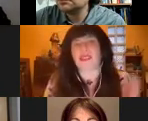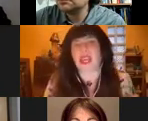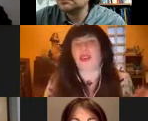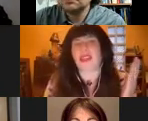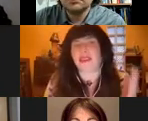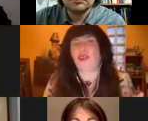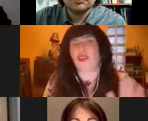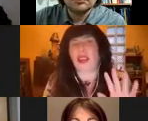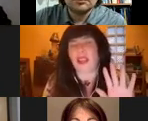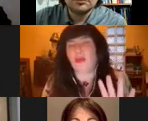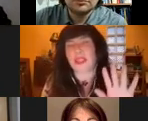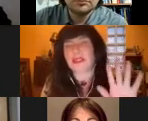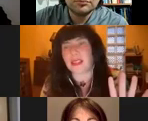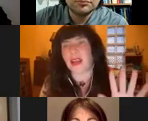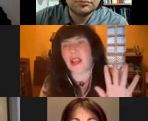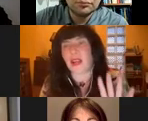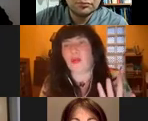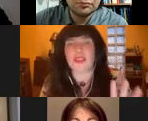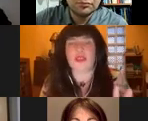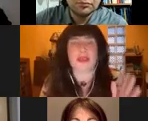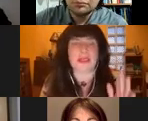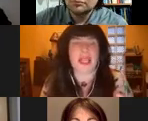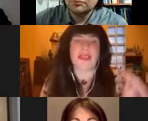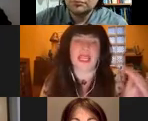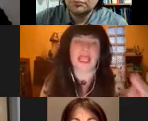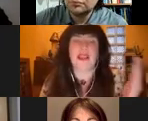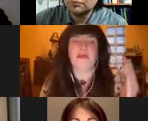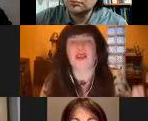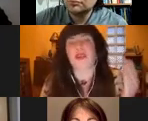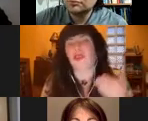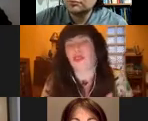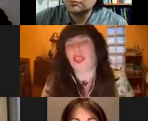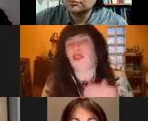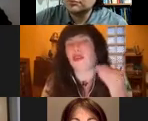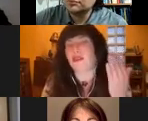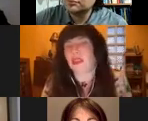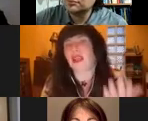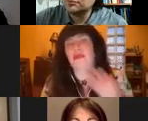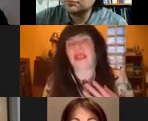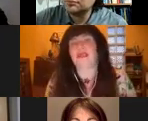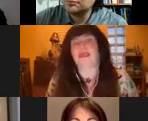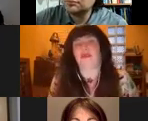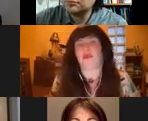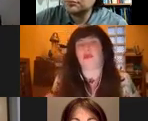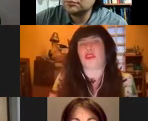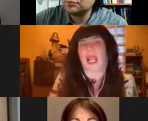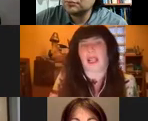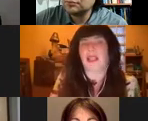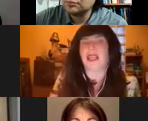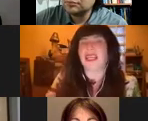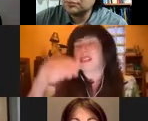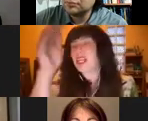está asociado al trabajo con la lengua de señas, con lenguas visoespaciales, y el marco metodológico de la gramática